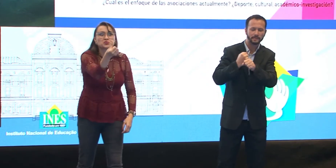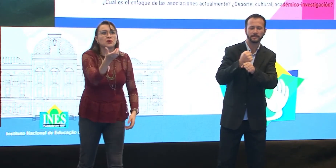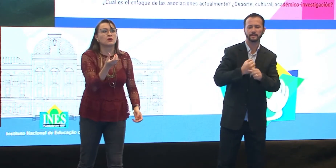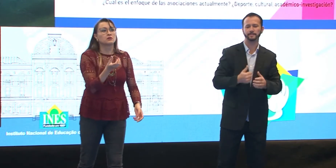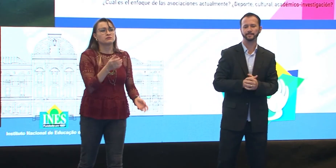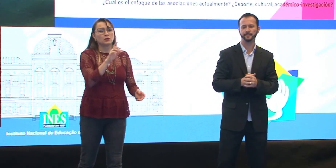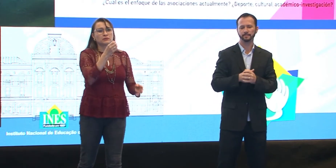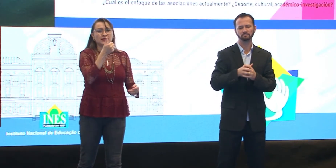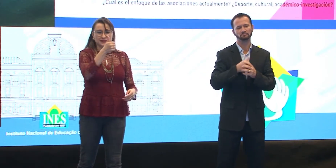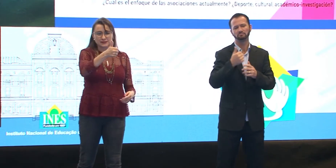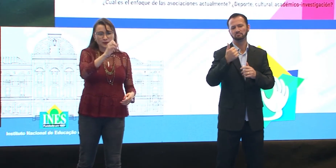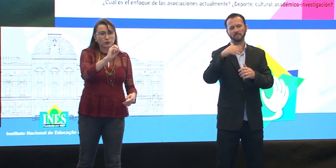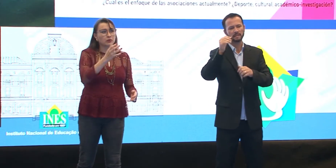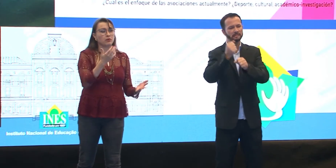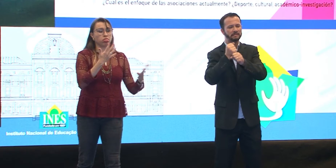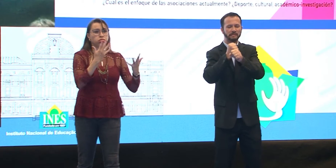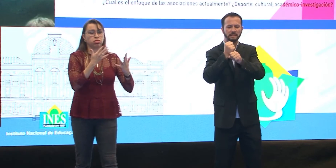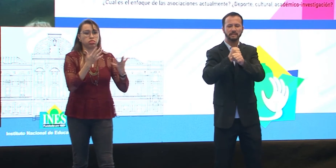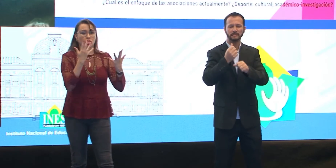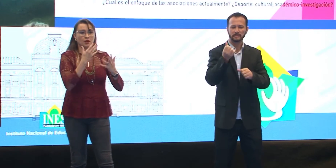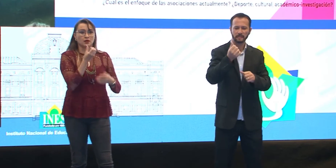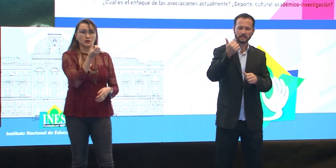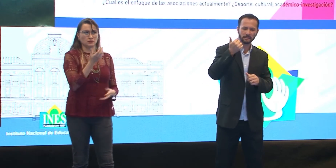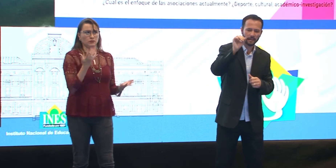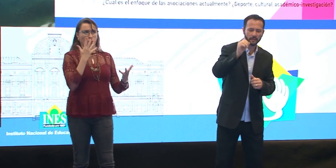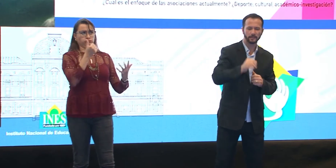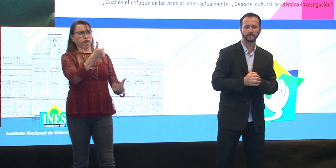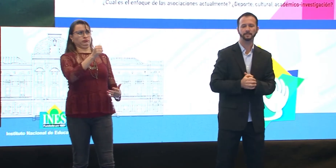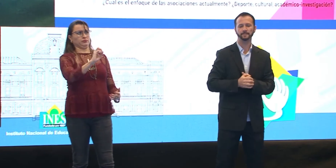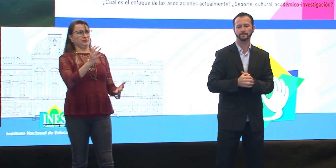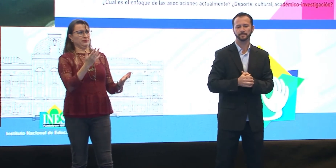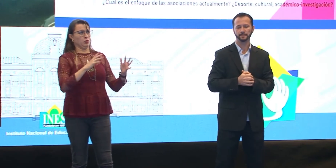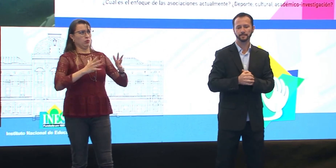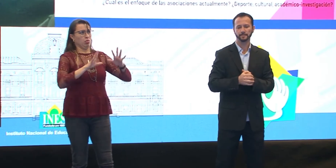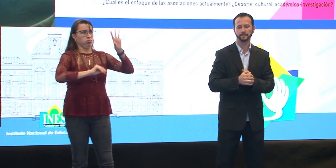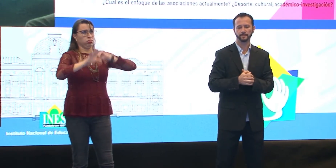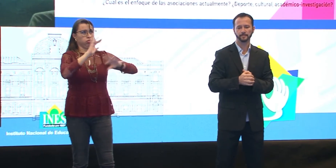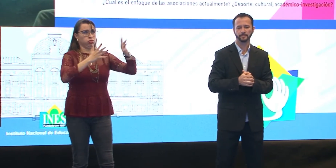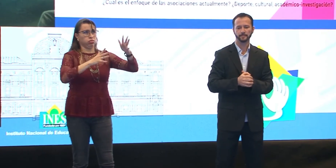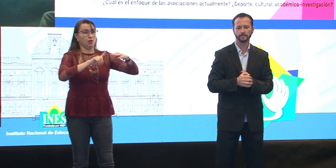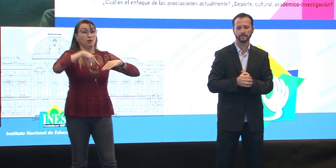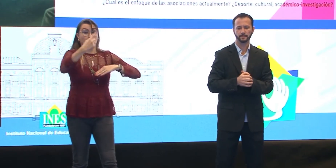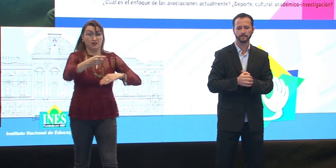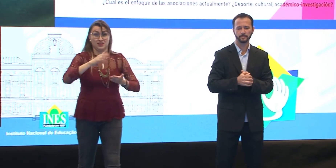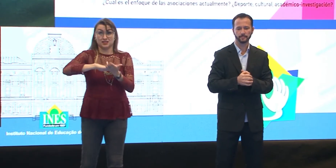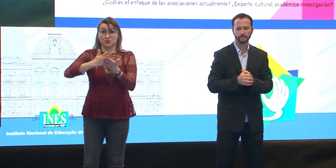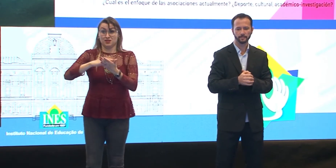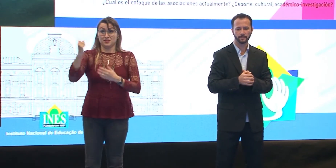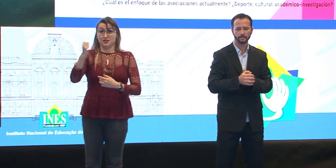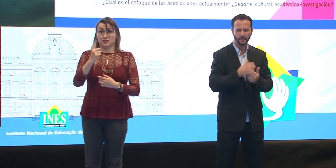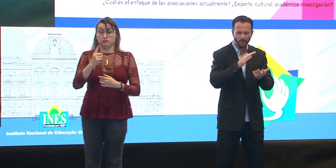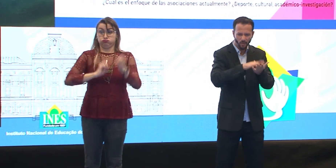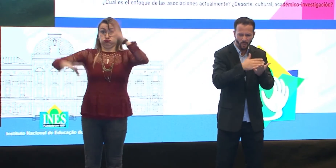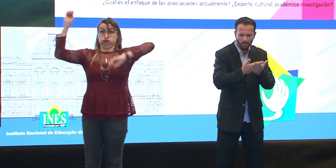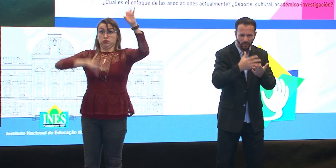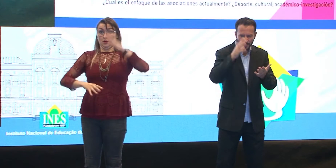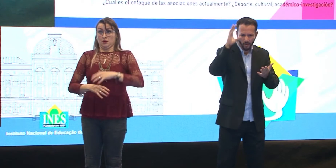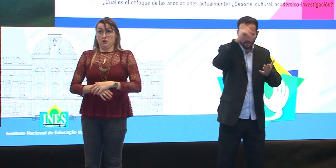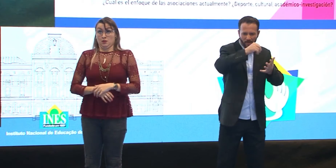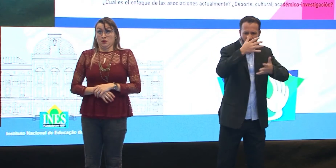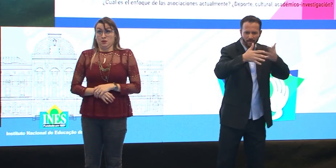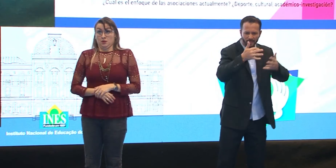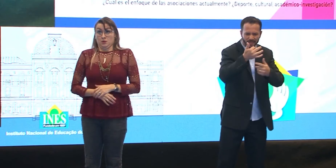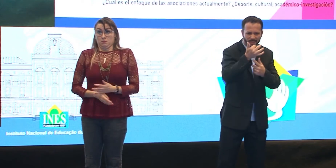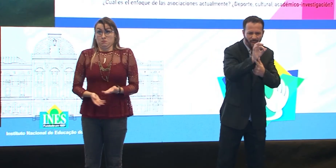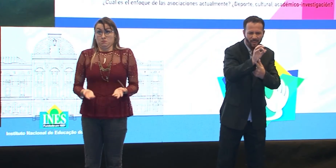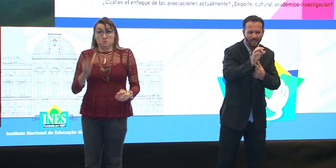Alguns intérpretes, eles têm pouquíssimo tempo de percurso, pouquíssima experiência, e aí